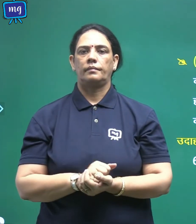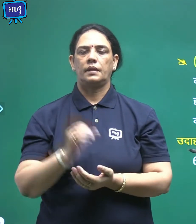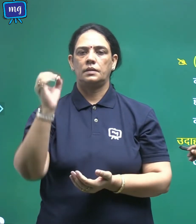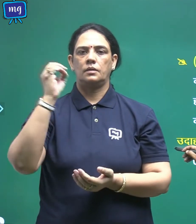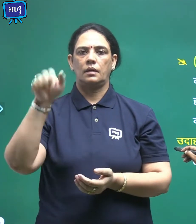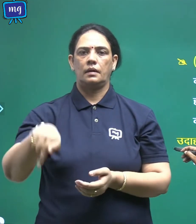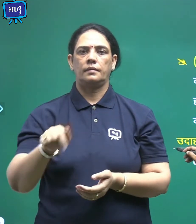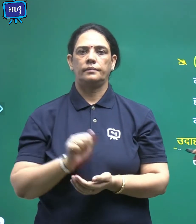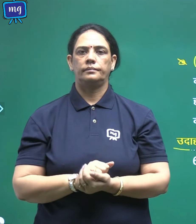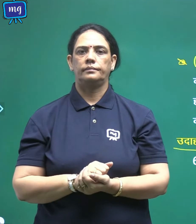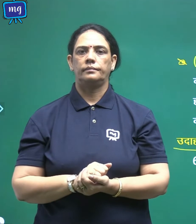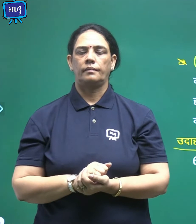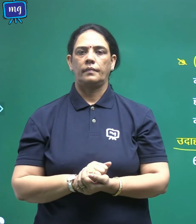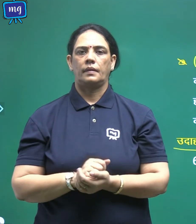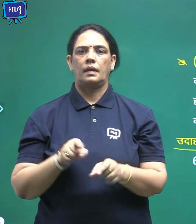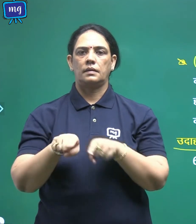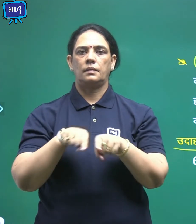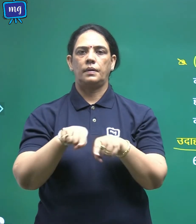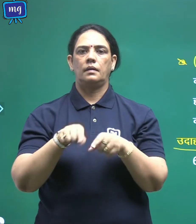0 है। उदाहरण